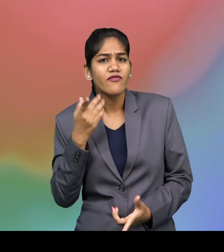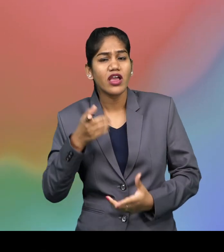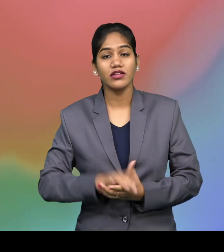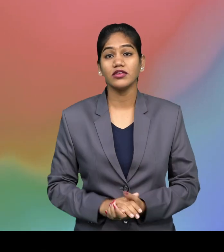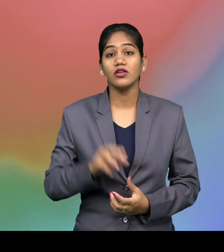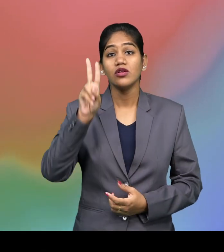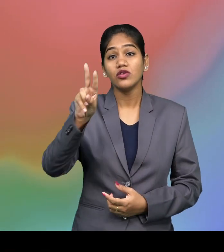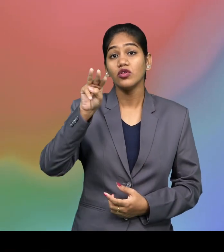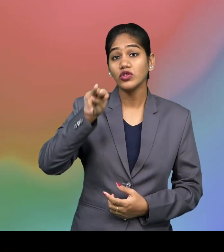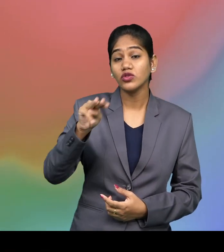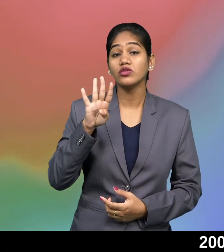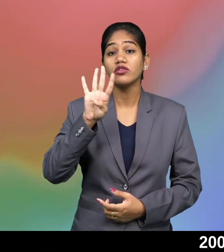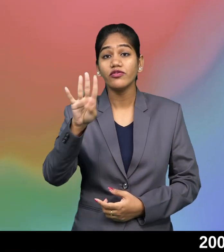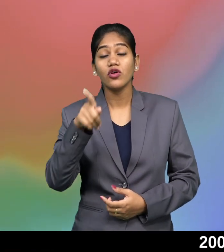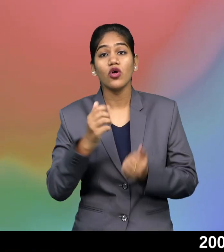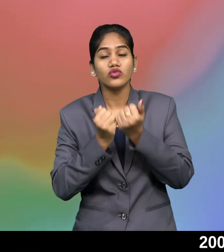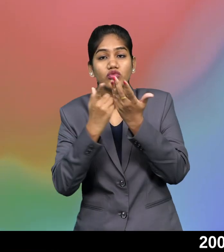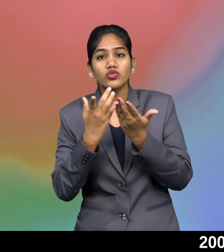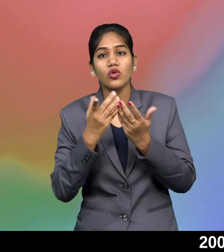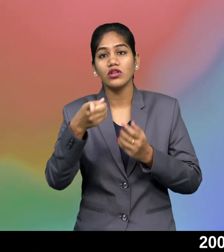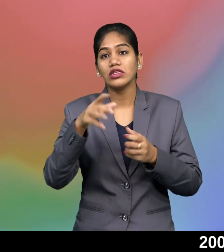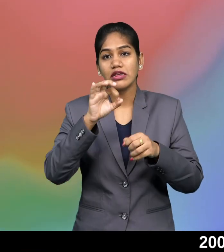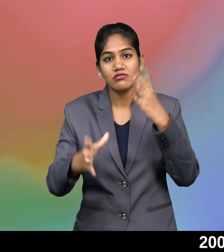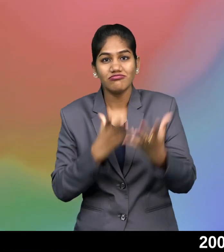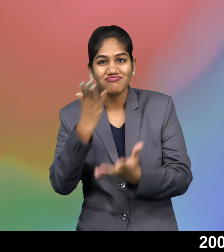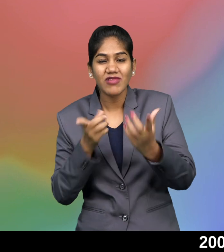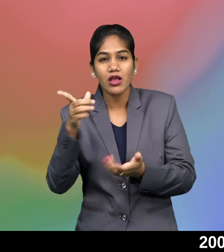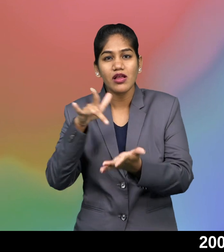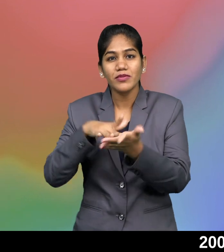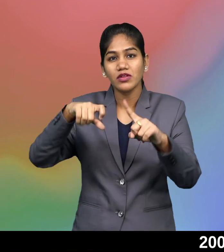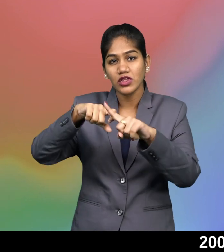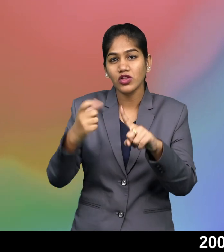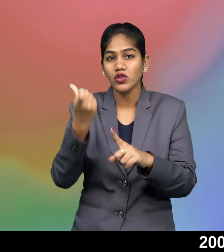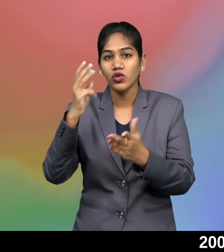తమిళనాడులోని కుంభకోణంలో 2004లో జరిగిన పాఠశాల అగ్ని ప్రమాదం